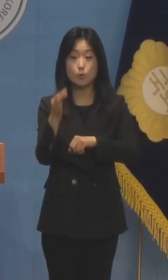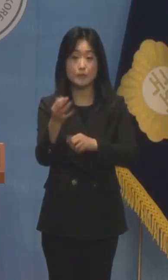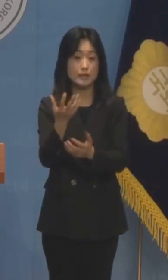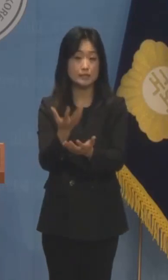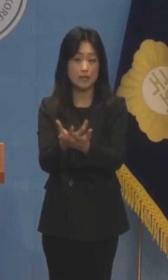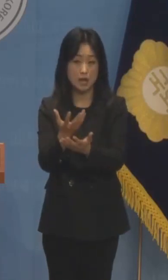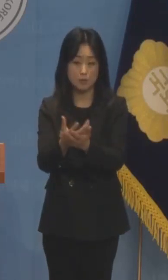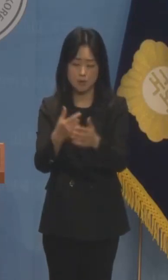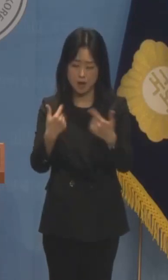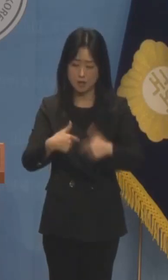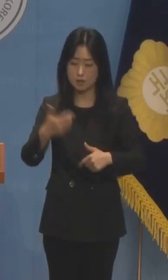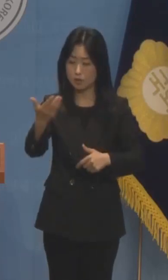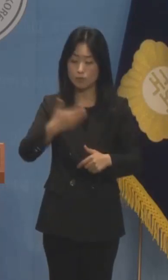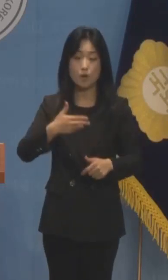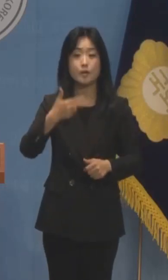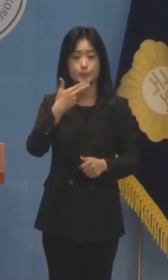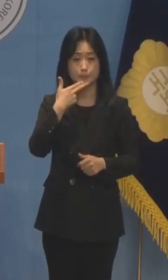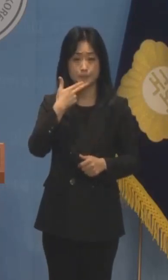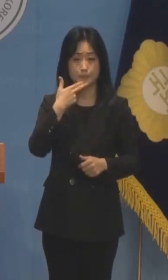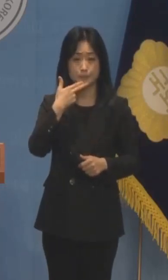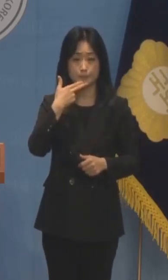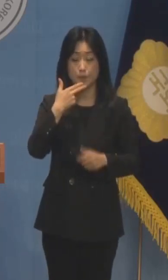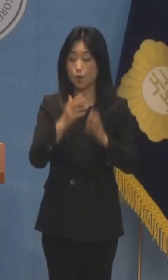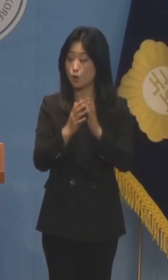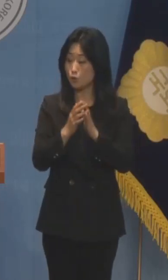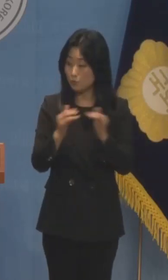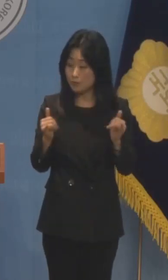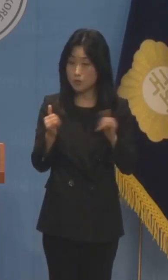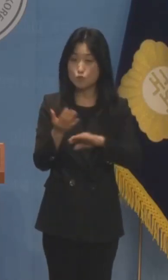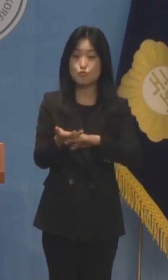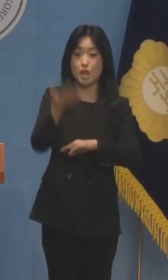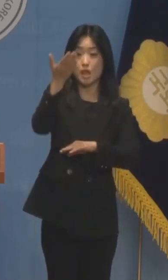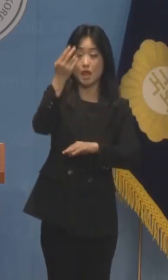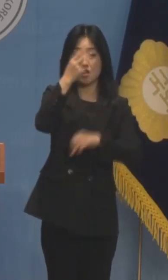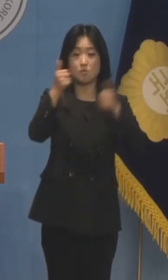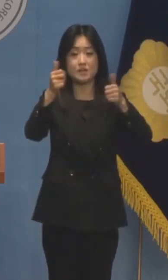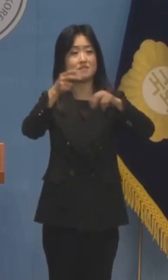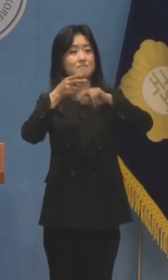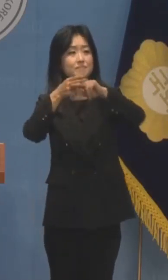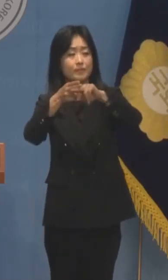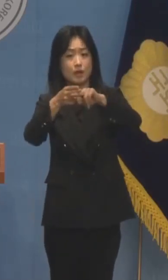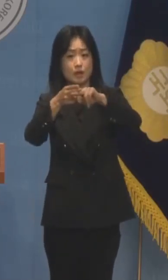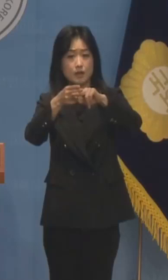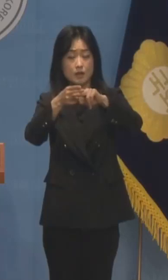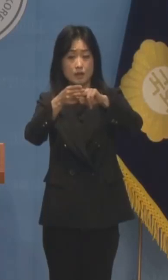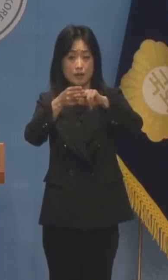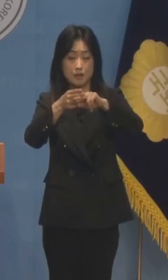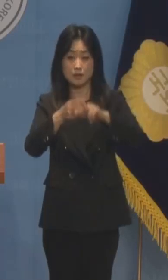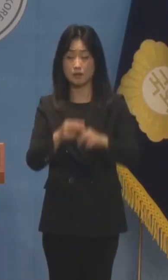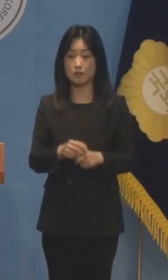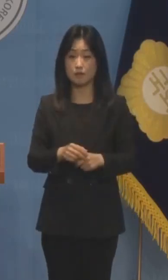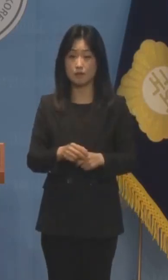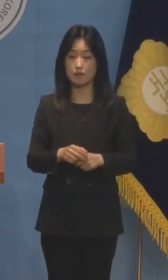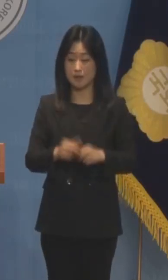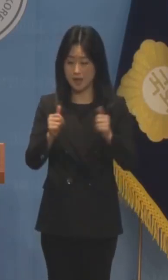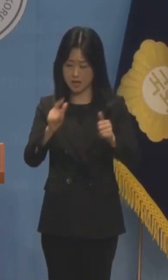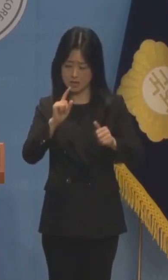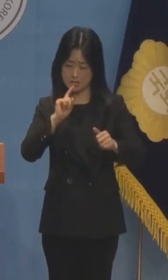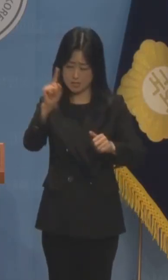또한 마찬가지였습니다. 국민 위에 군림하려는 검찰을 상대로 행정소송까지